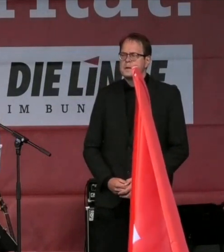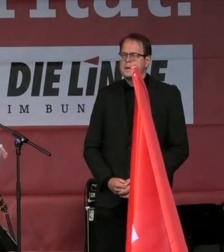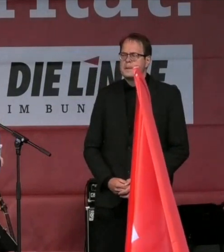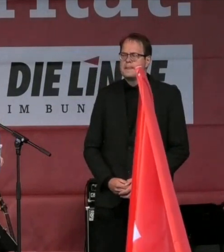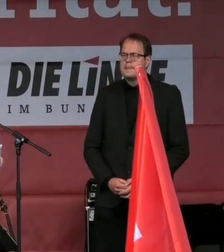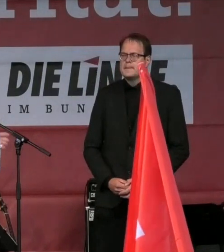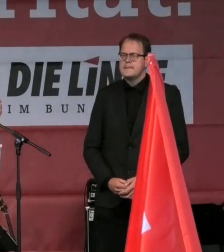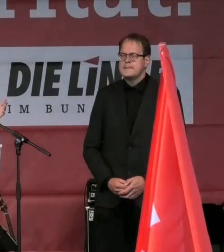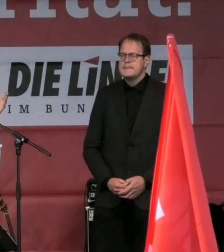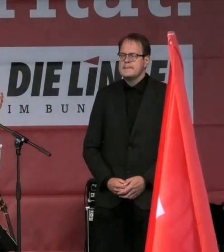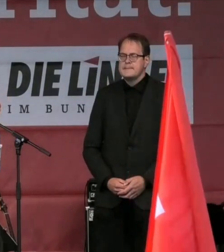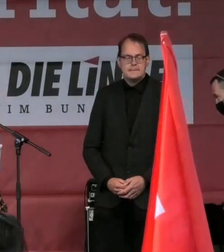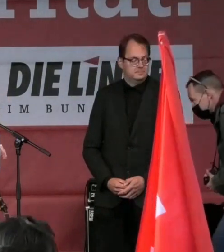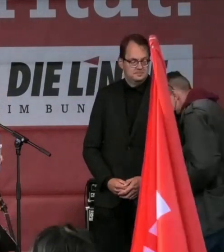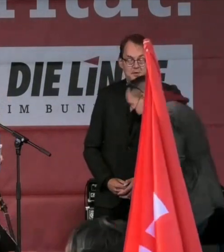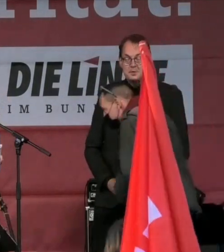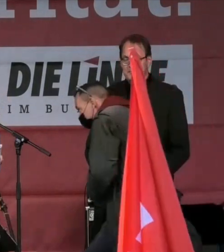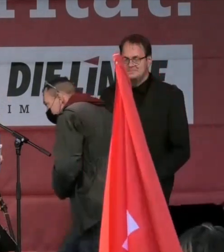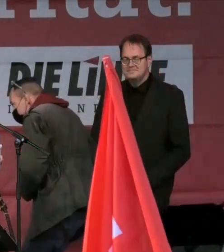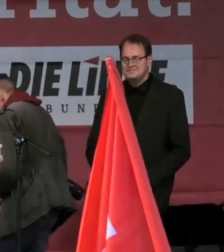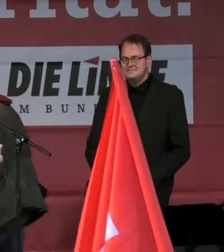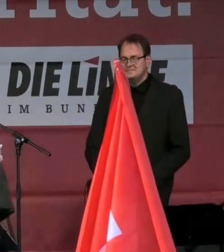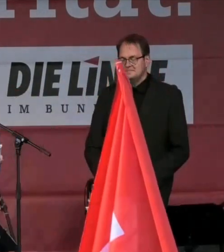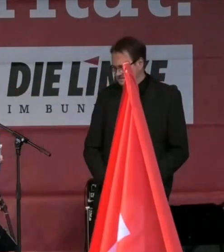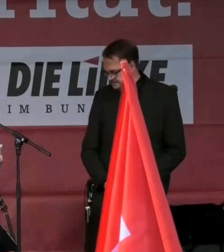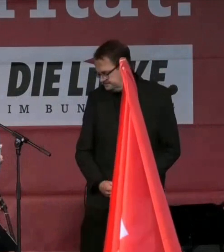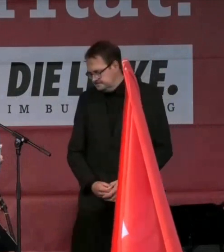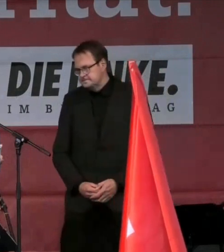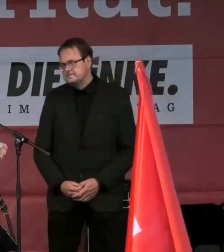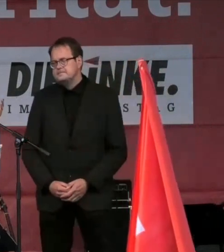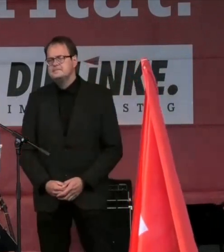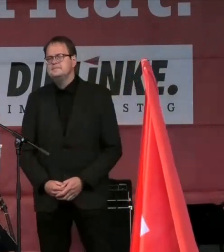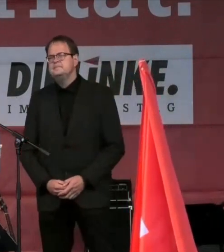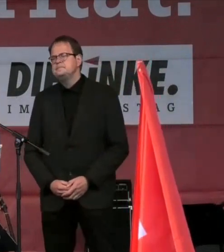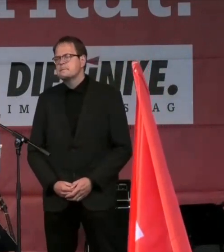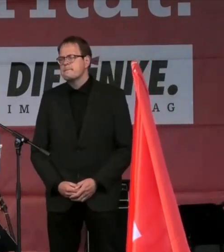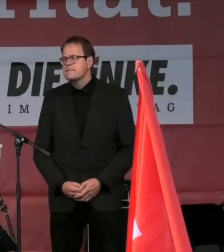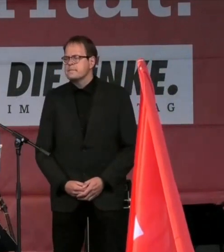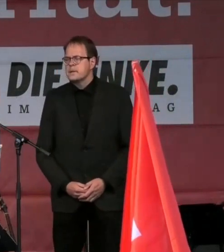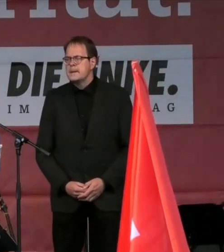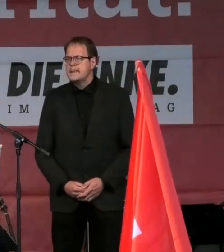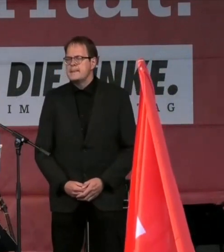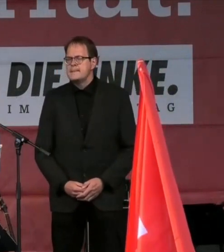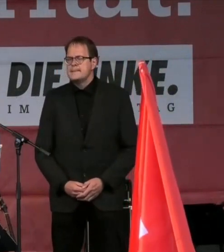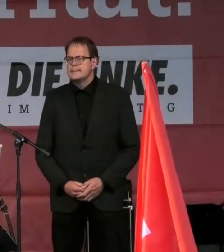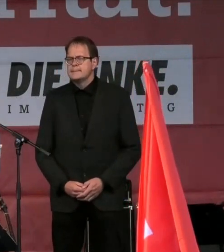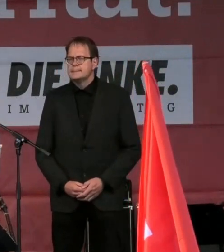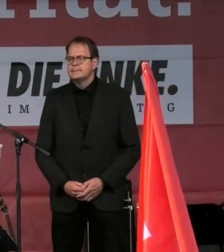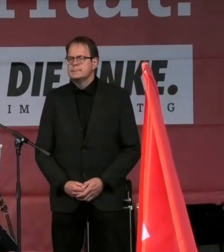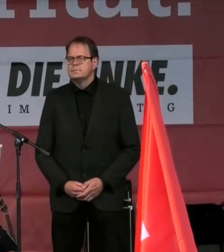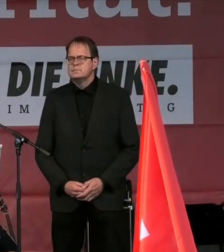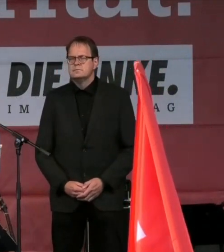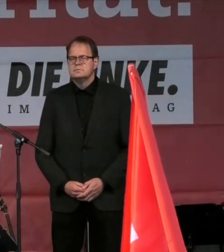euro 18 milliarden euro morgen im haushaltsausschuss und die sind dafür da weitere aufrüstung